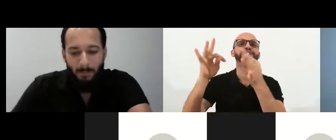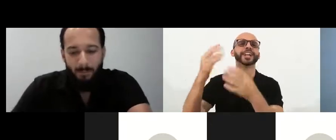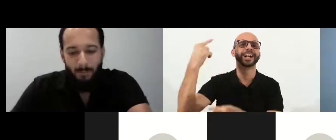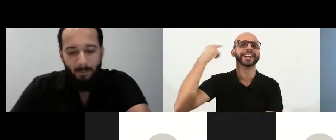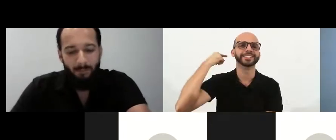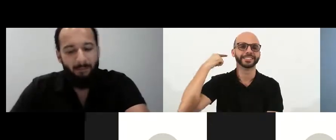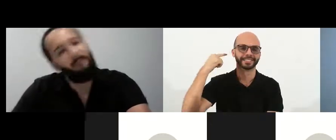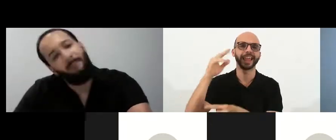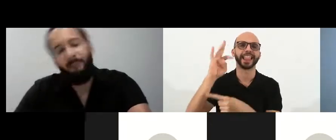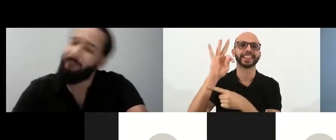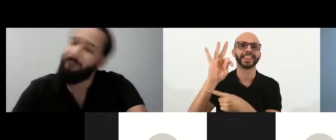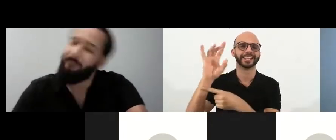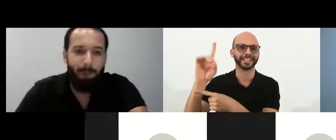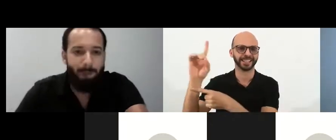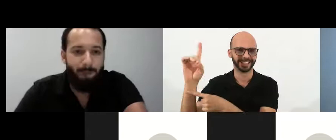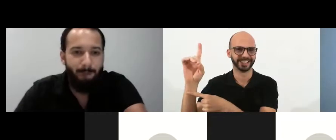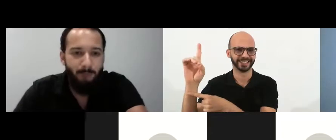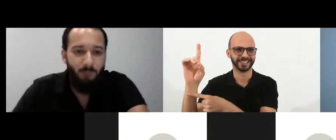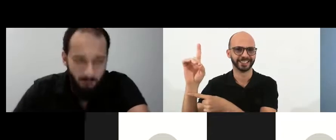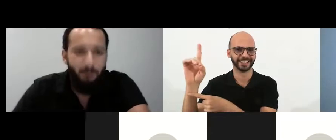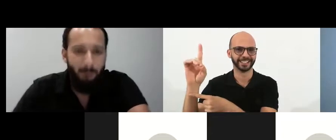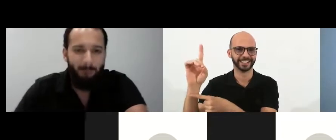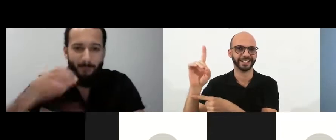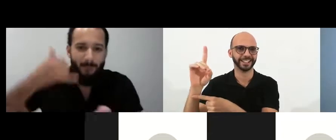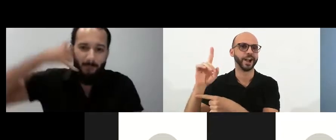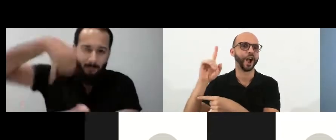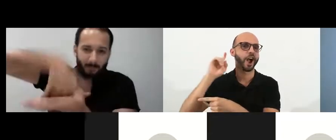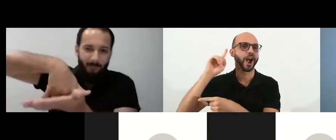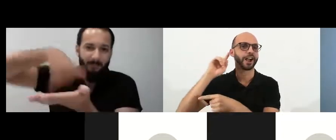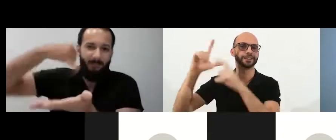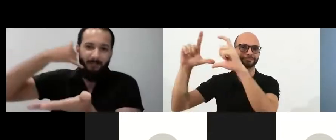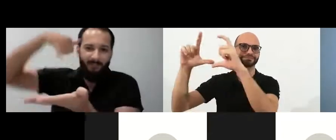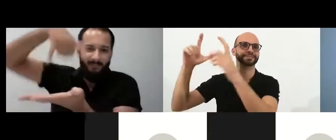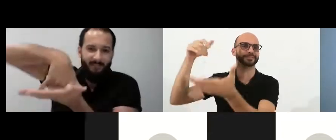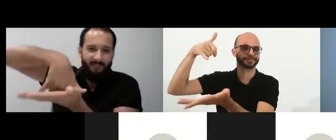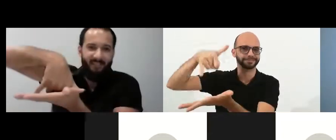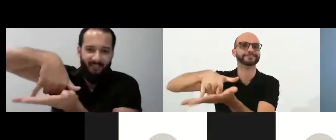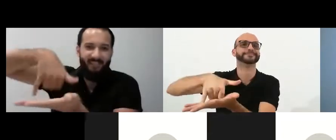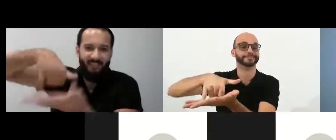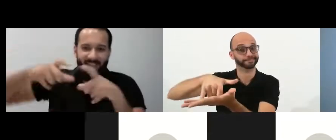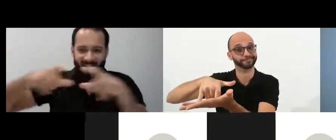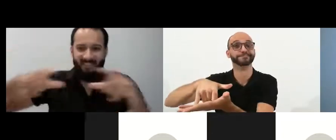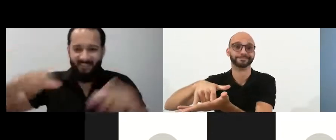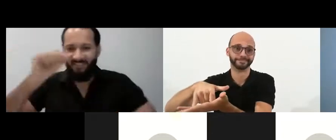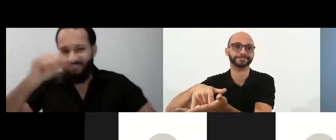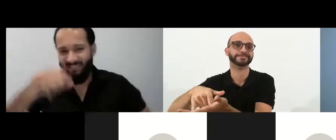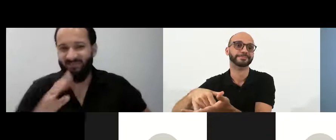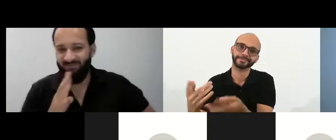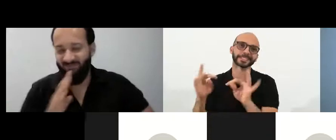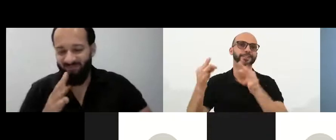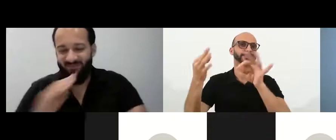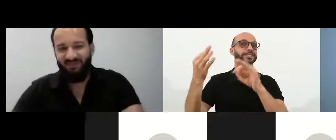Lembra também a tecnologia, o TDD, quando era utilizado, que era para